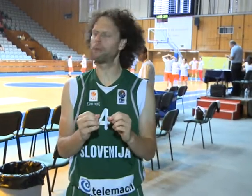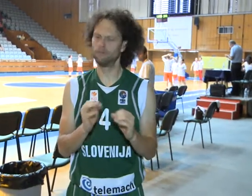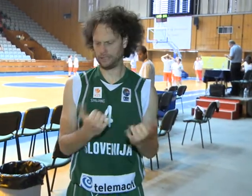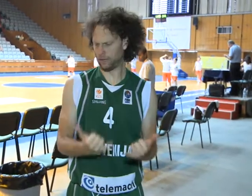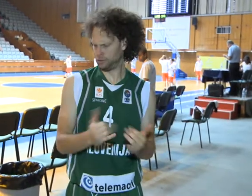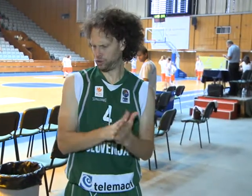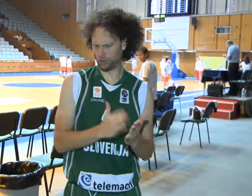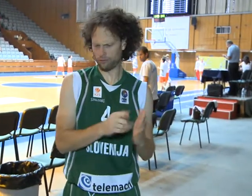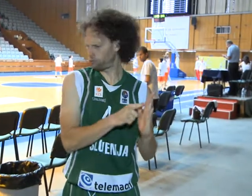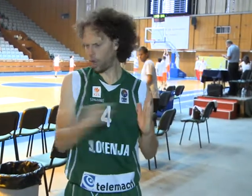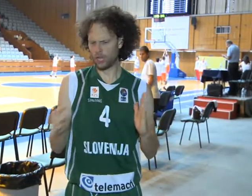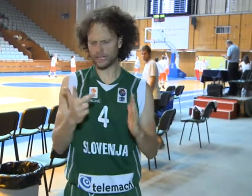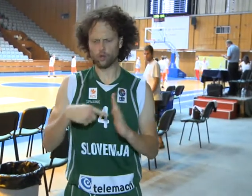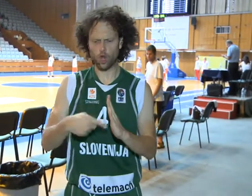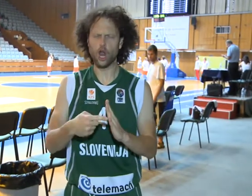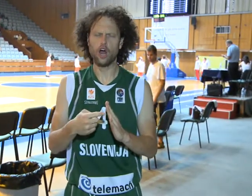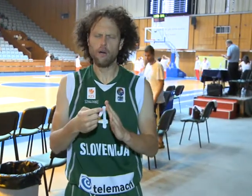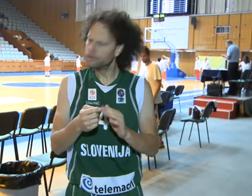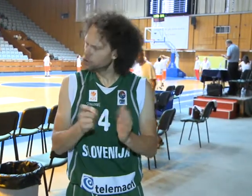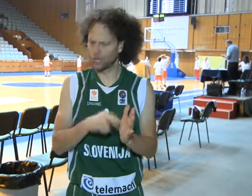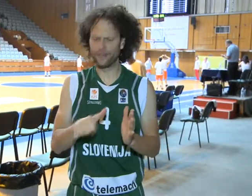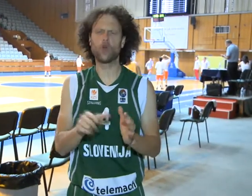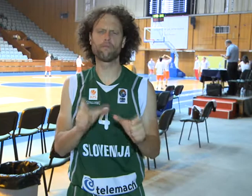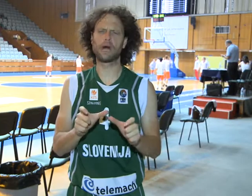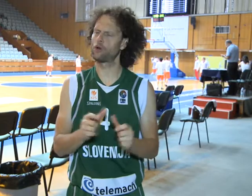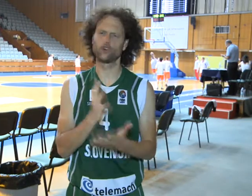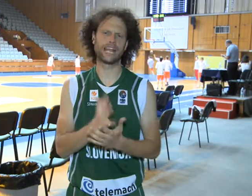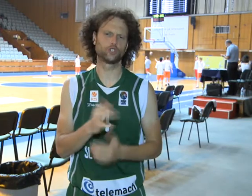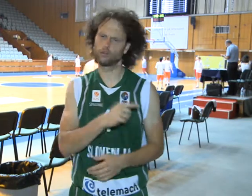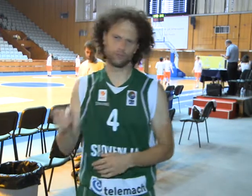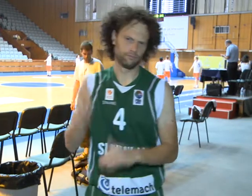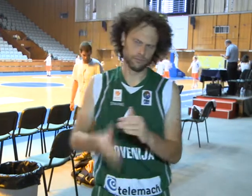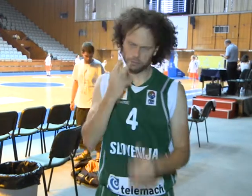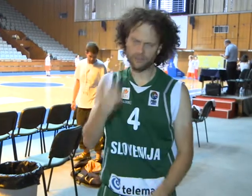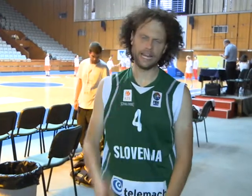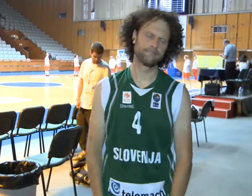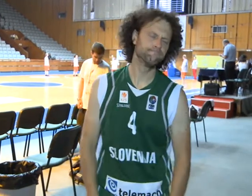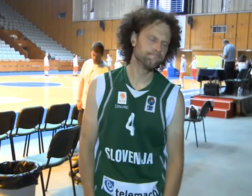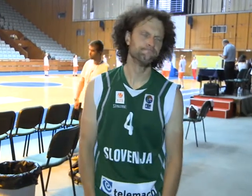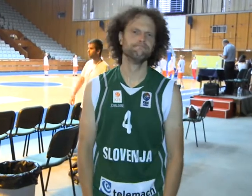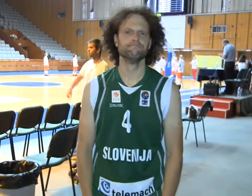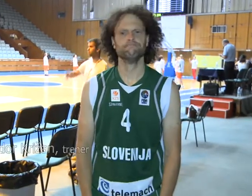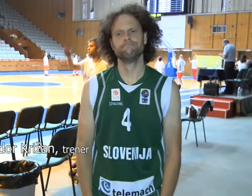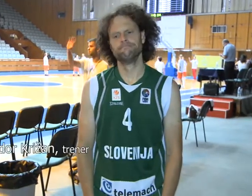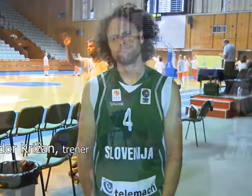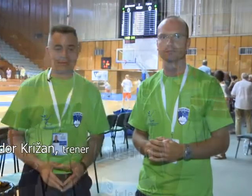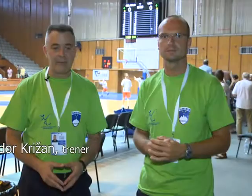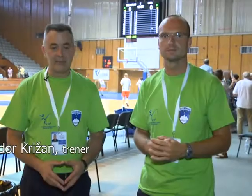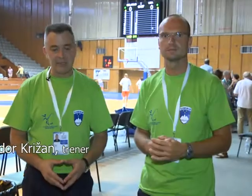moč naše reprezentance. Do tretjega kola smo nekako odlično igrali v obrambi in gremo naprej. Sama tekma